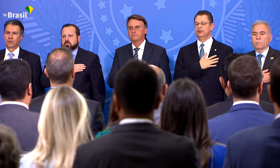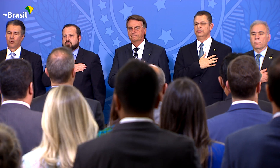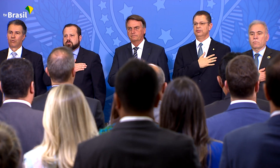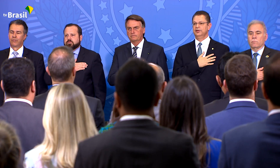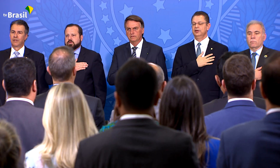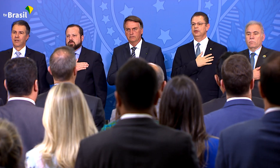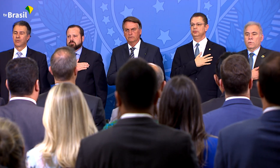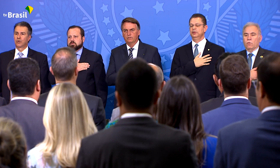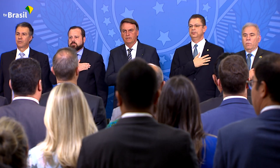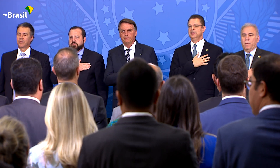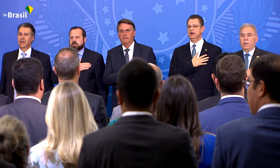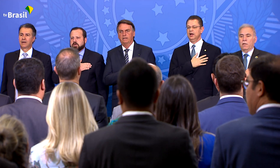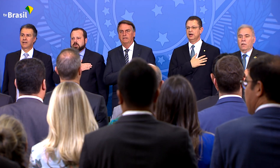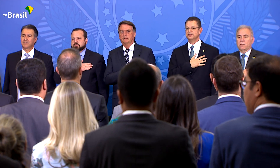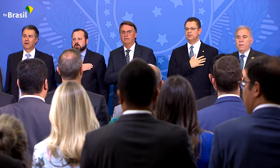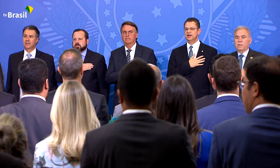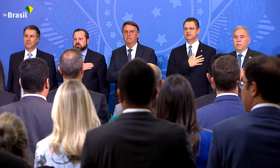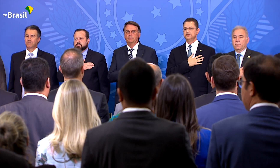um